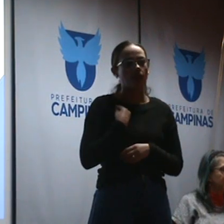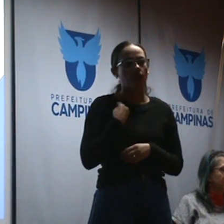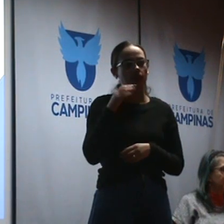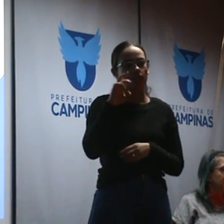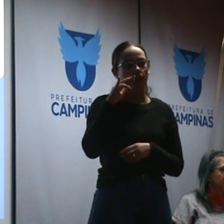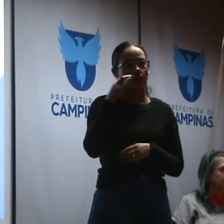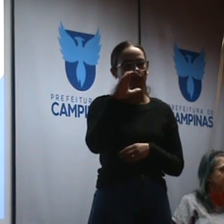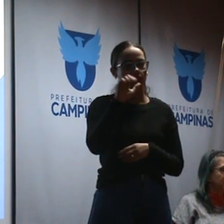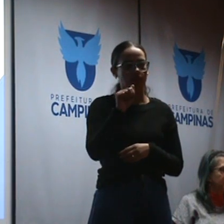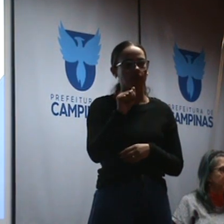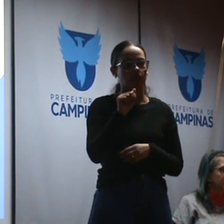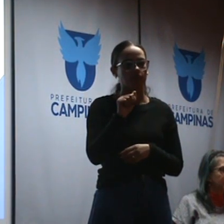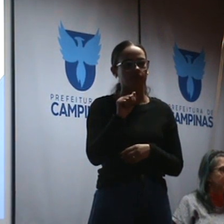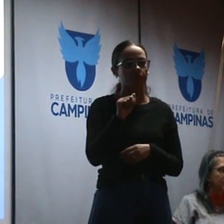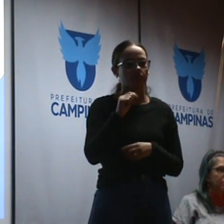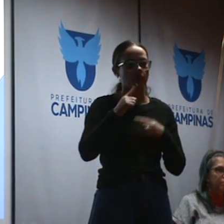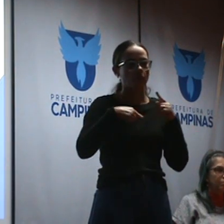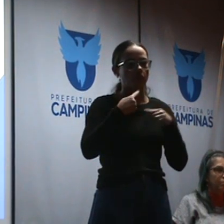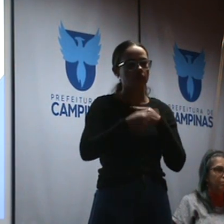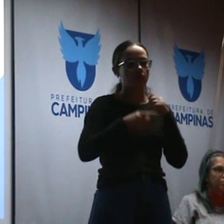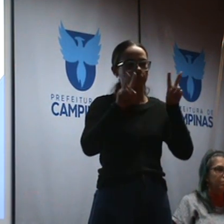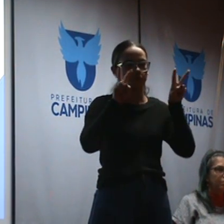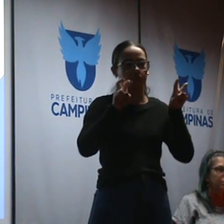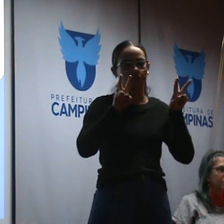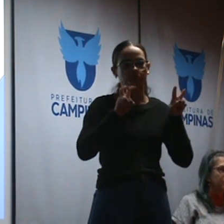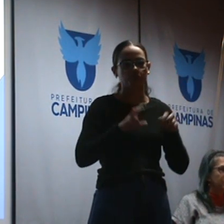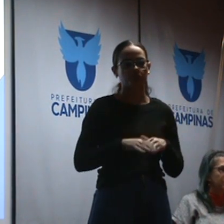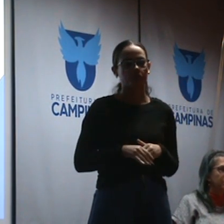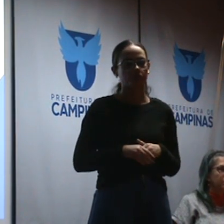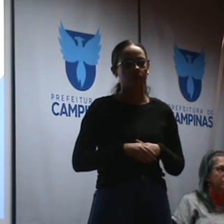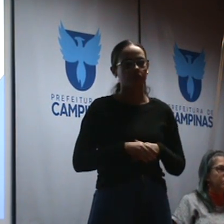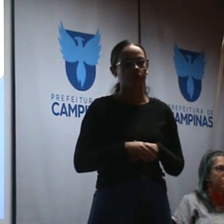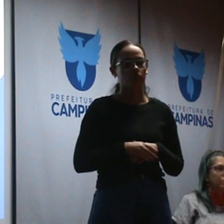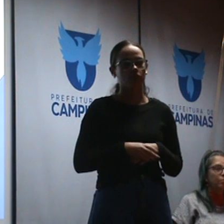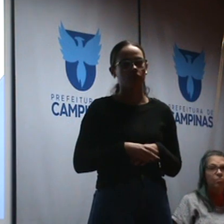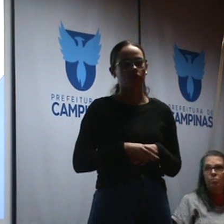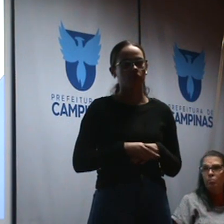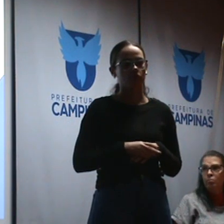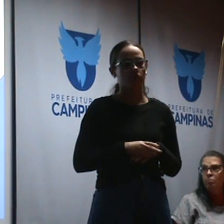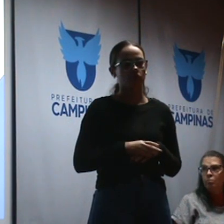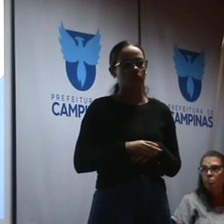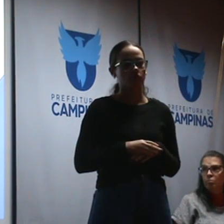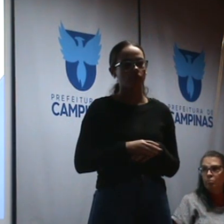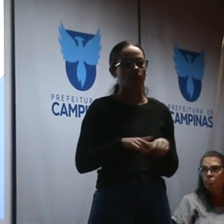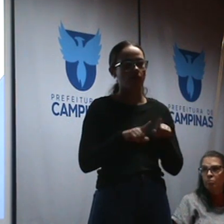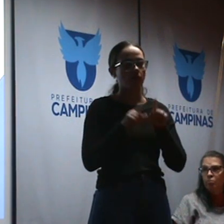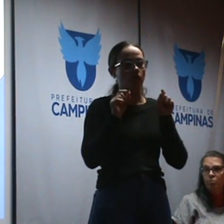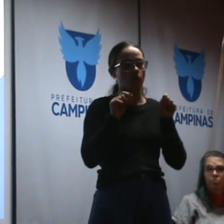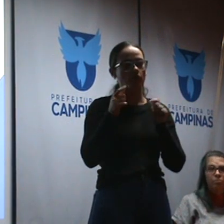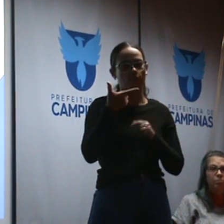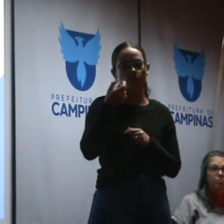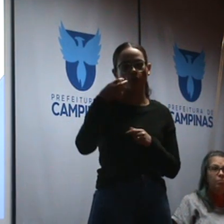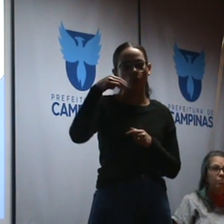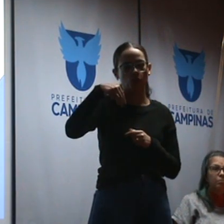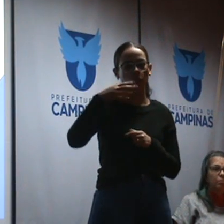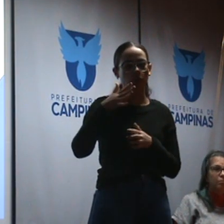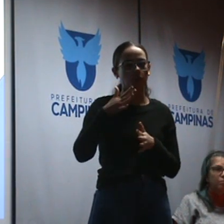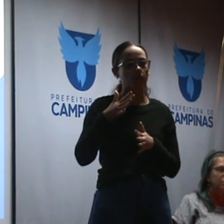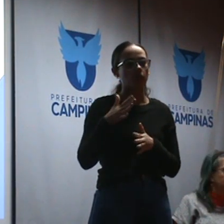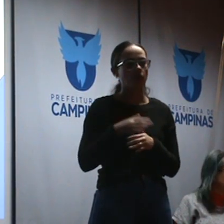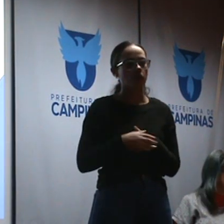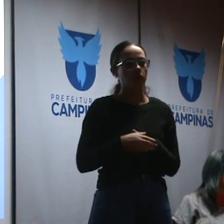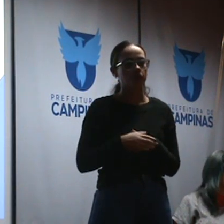apresentação. Vamos passar então para o nosso próximo ponto aqui. Estamos também pensando, acho que em torno de uns 20 minutos, e depois,